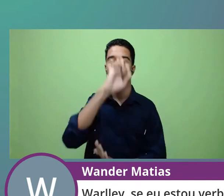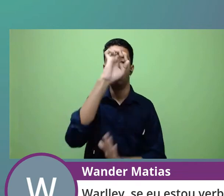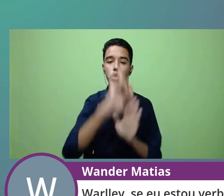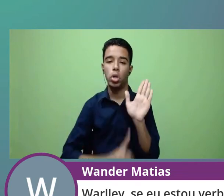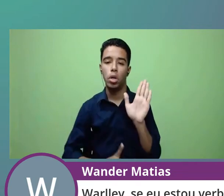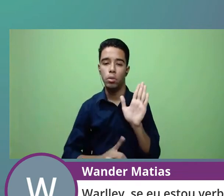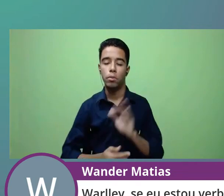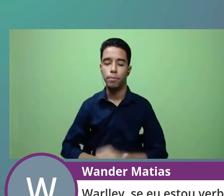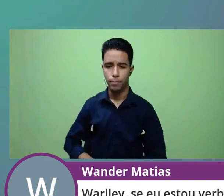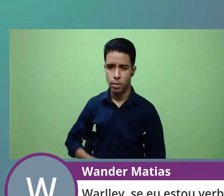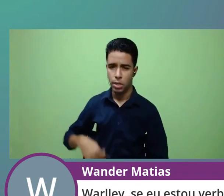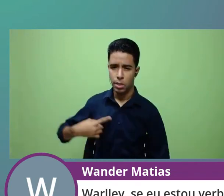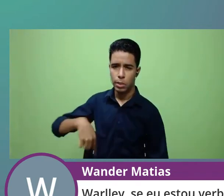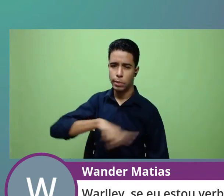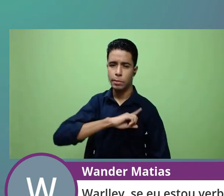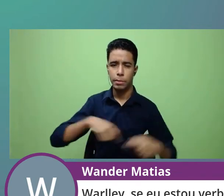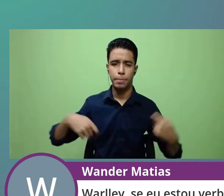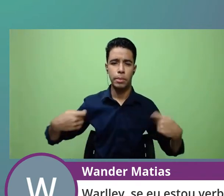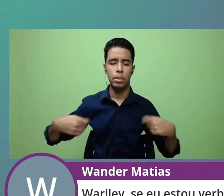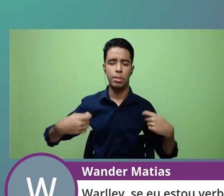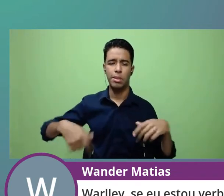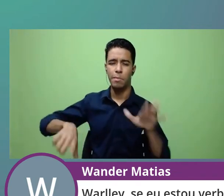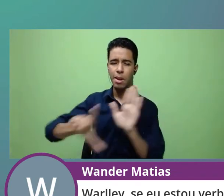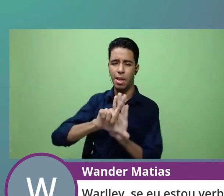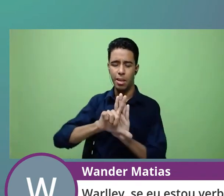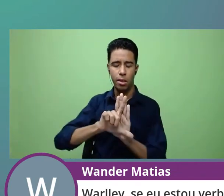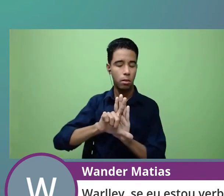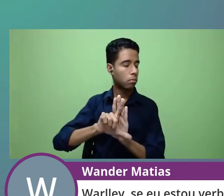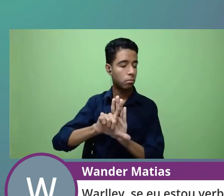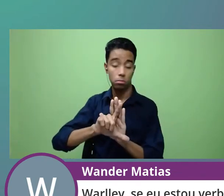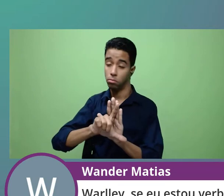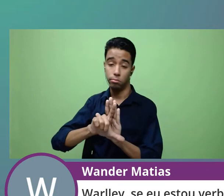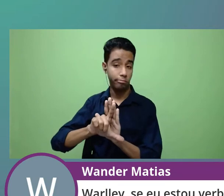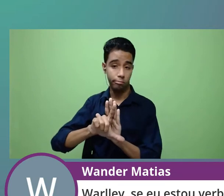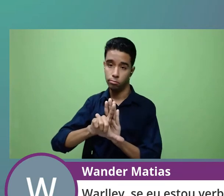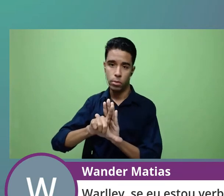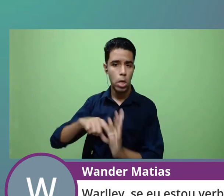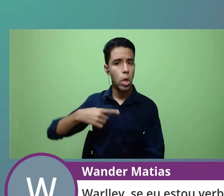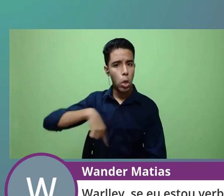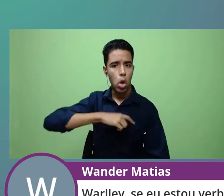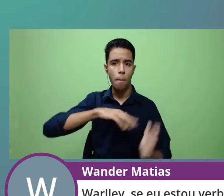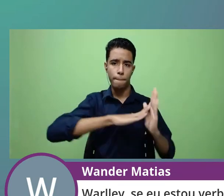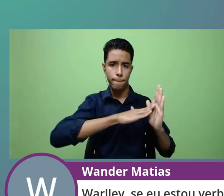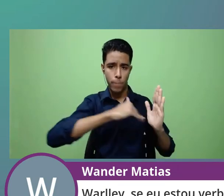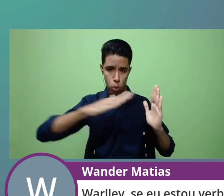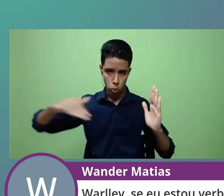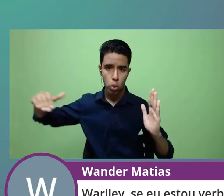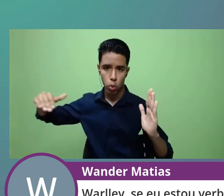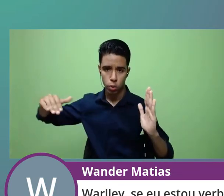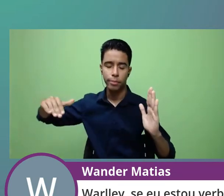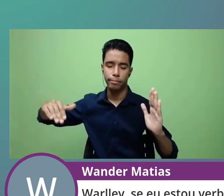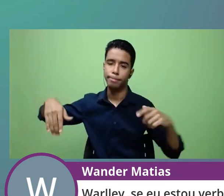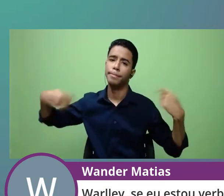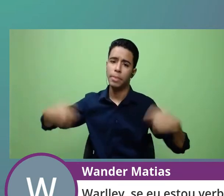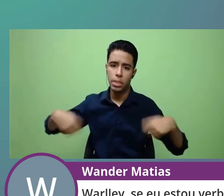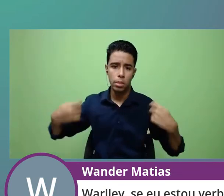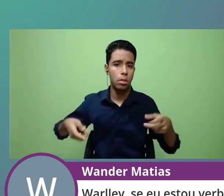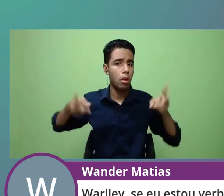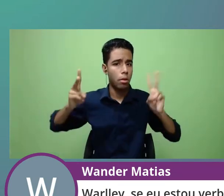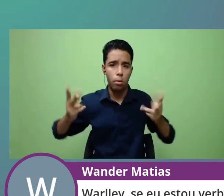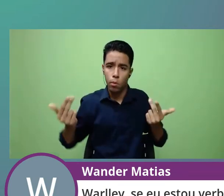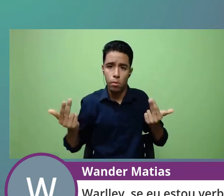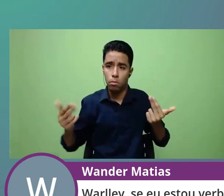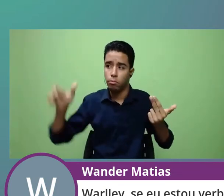ele vai projetar a sinalização e você projeta a sua voz junto. Isso é prosódia, é a forma como você